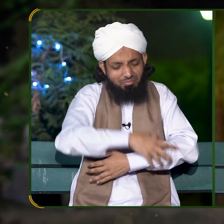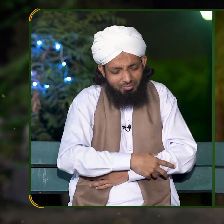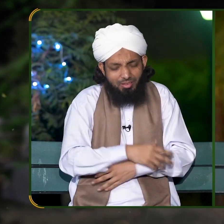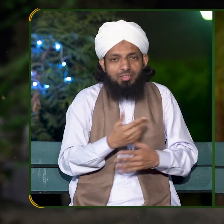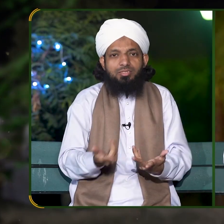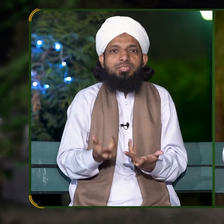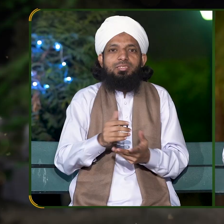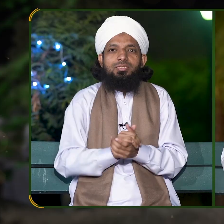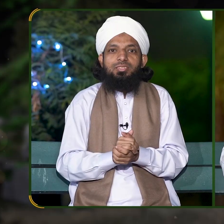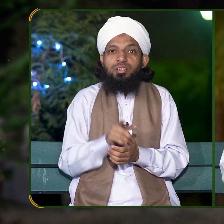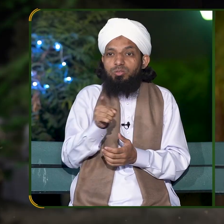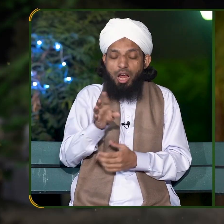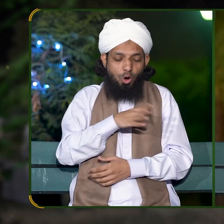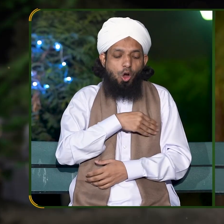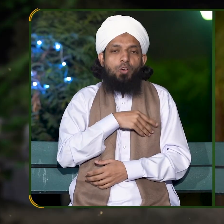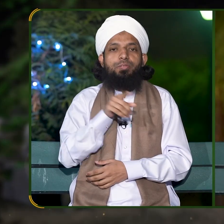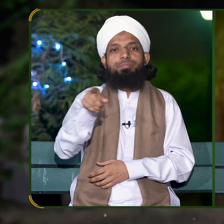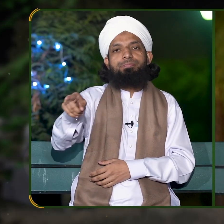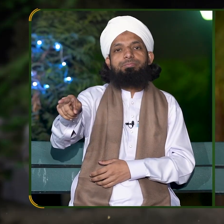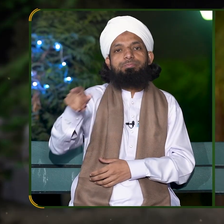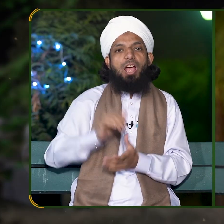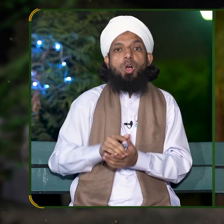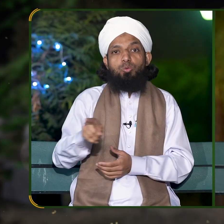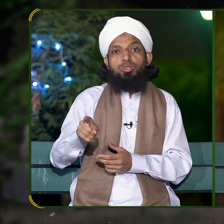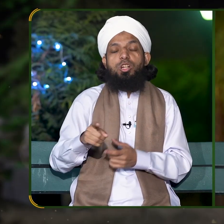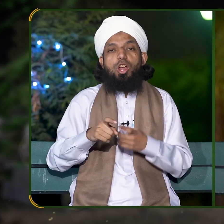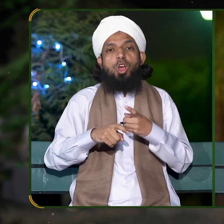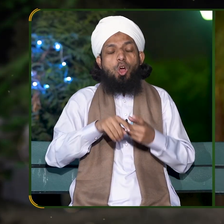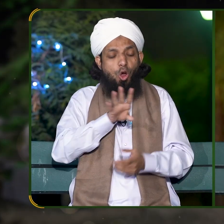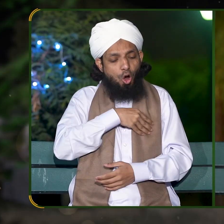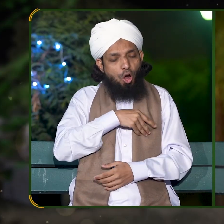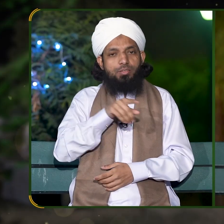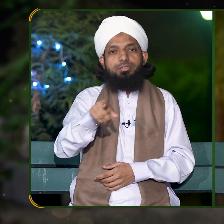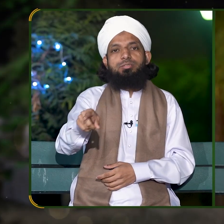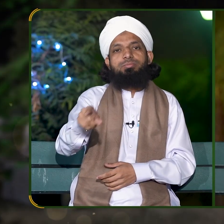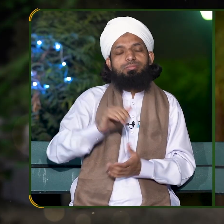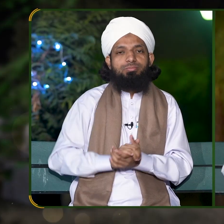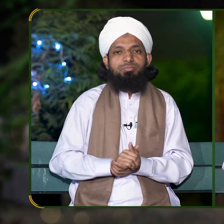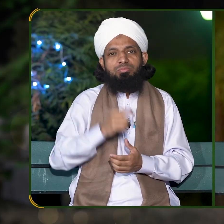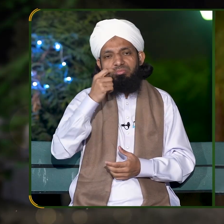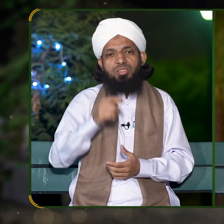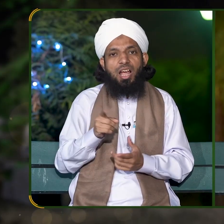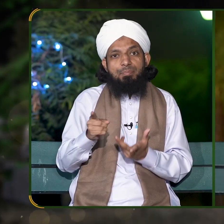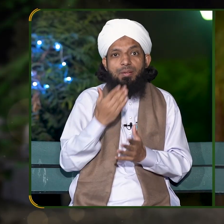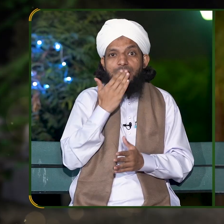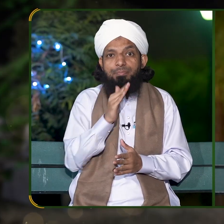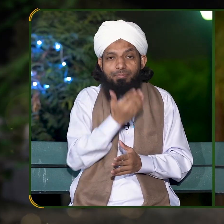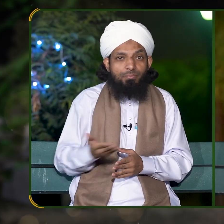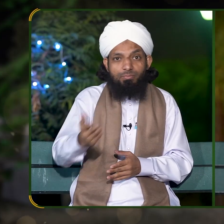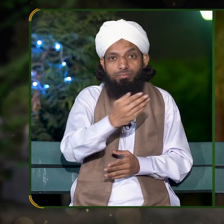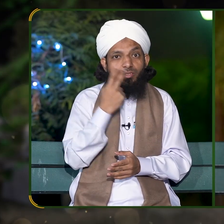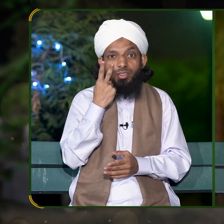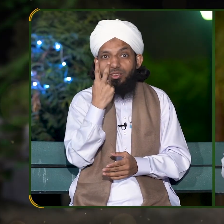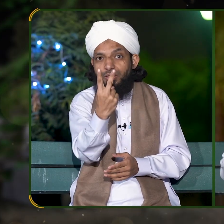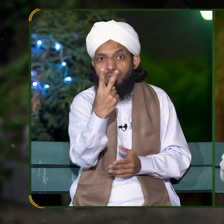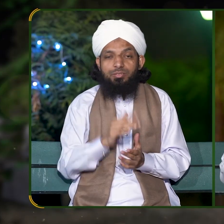ہیں، لیکن اس کے ڈر کی وجہ سے، اس کے شر سے بچنے کی وجہ سے۔ اور آپ نے ایسے بھی اپنی زندگی میں لوگ دیکھے ہوں